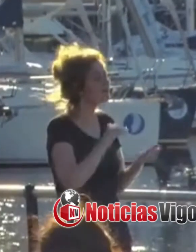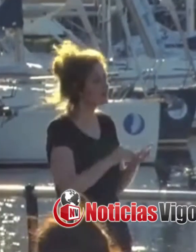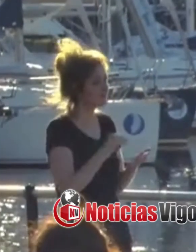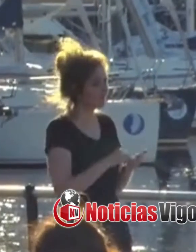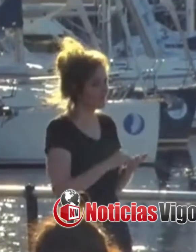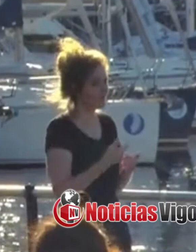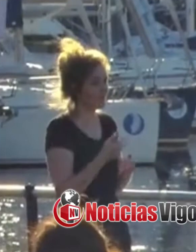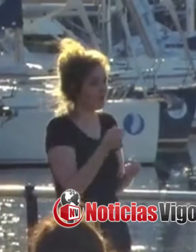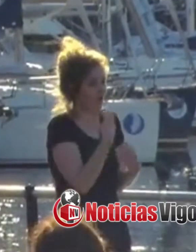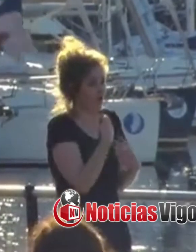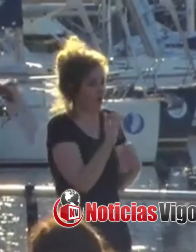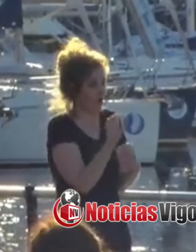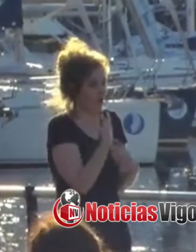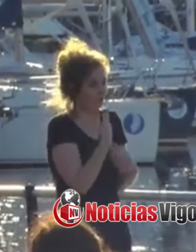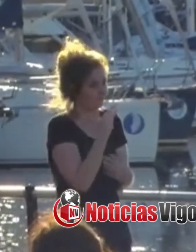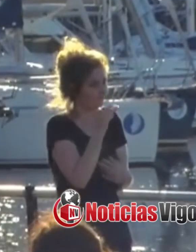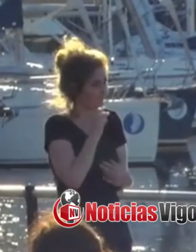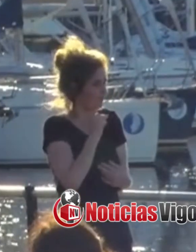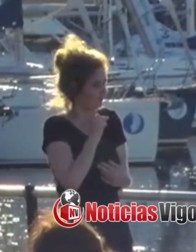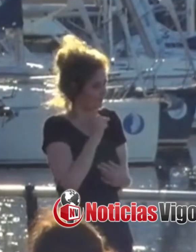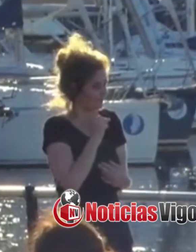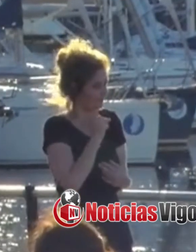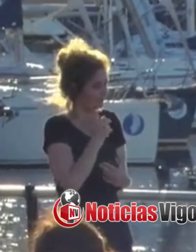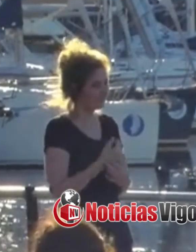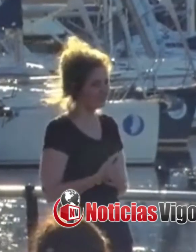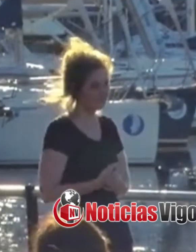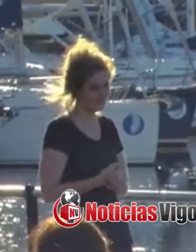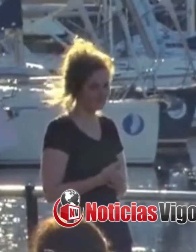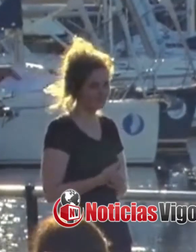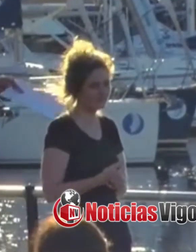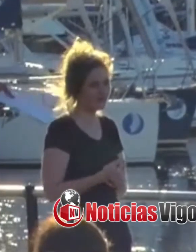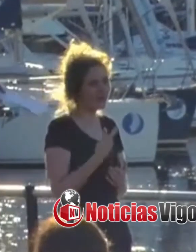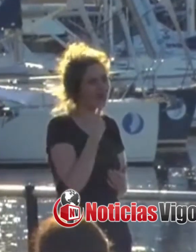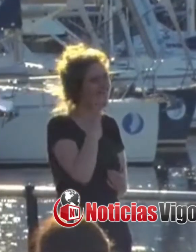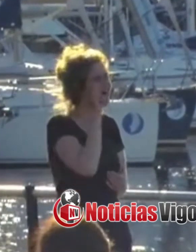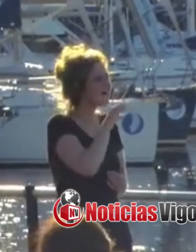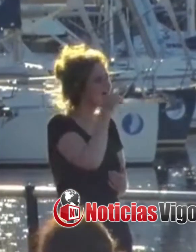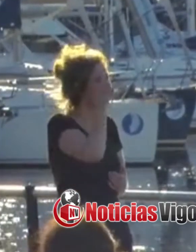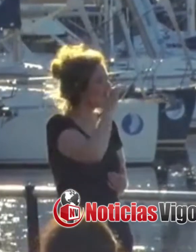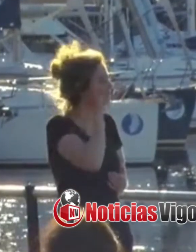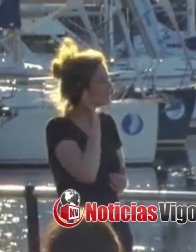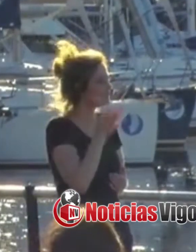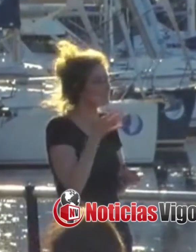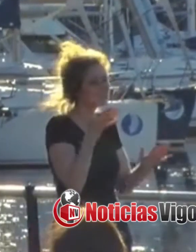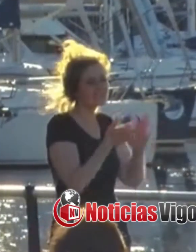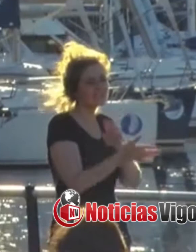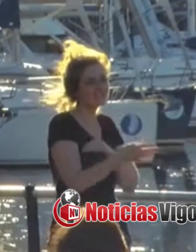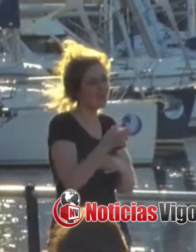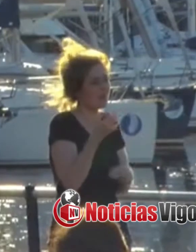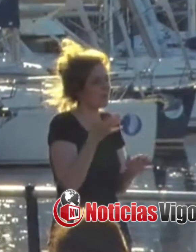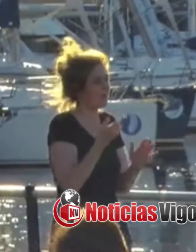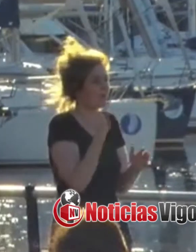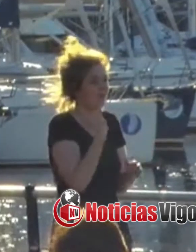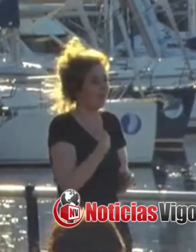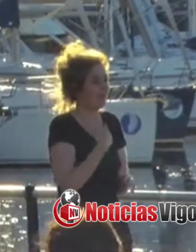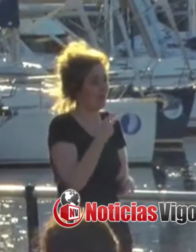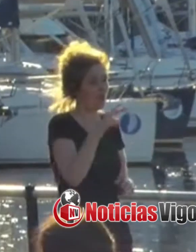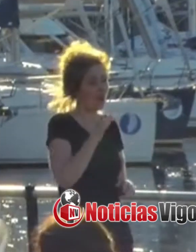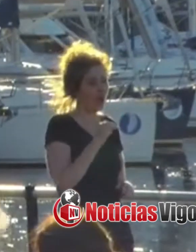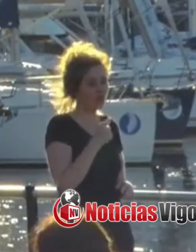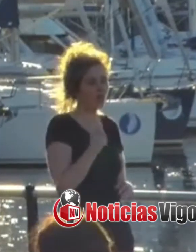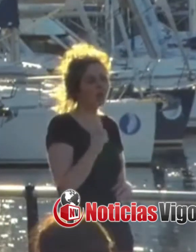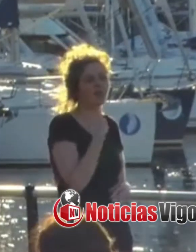Cantas veces nos teñen dito que non. E que os galegos e as galegas sempre nos din que non.